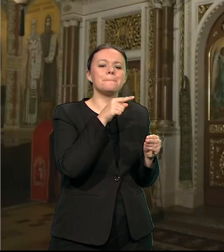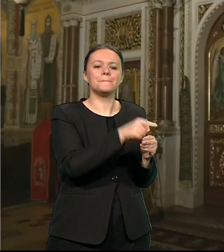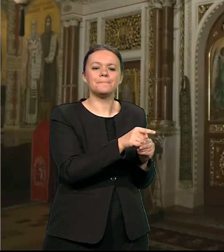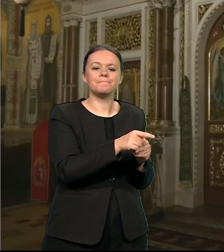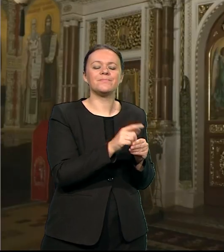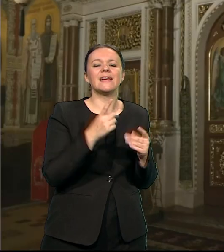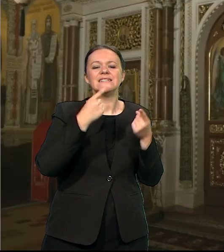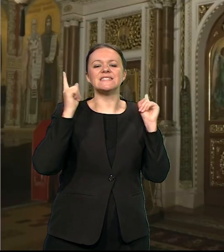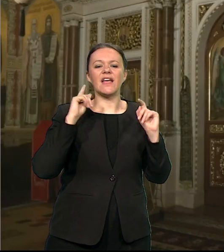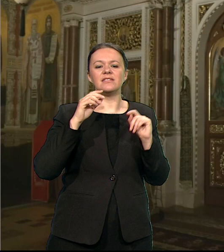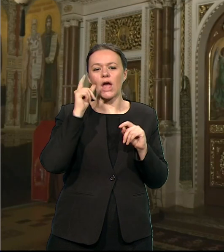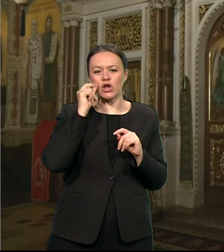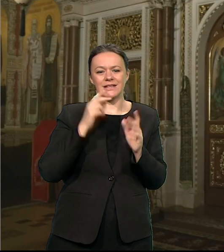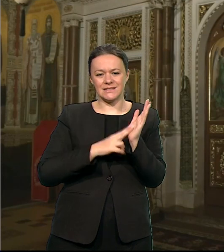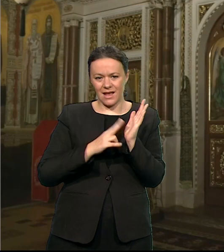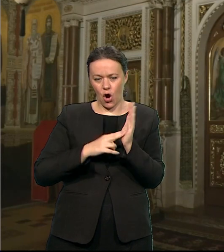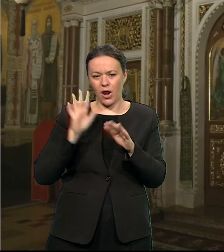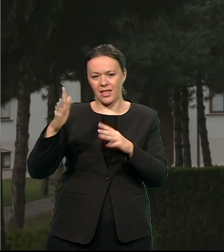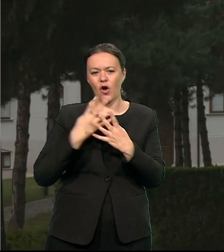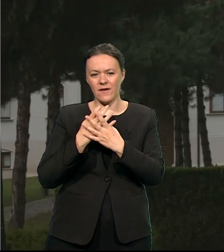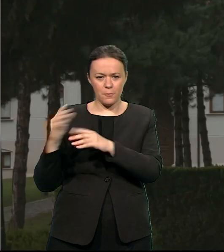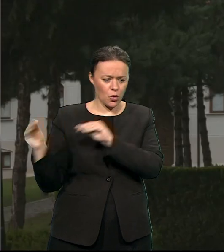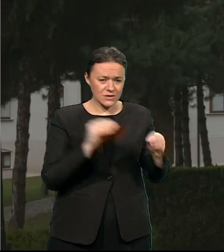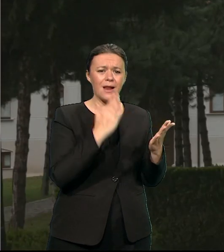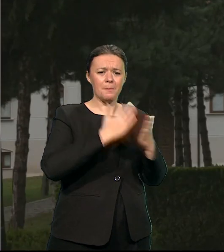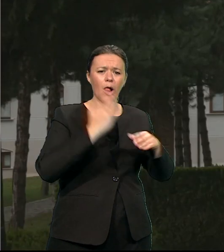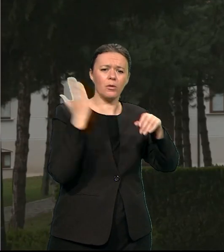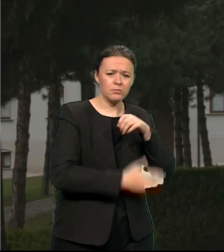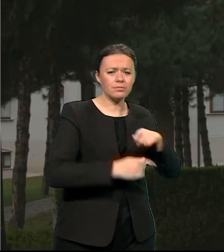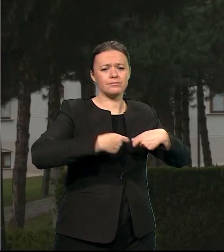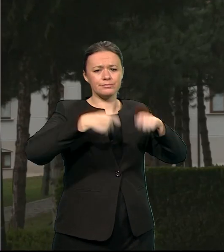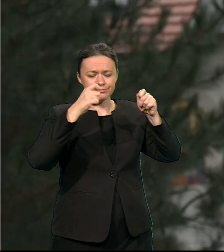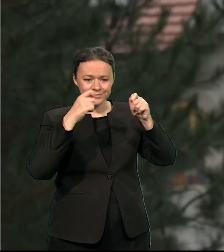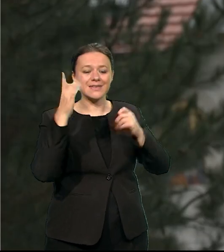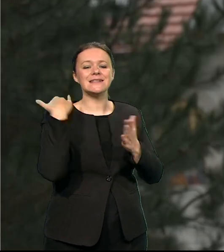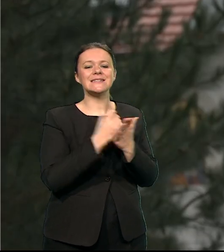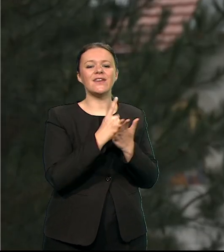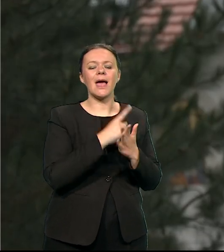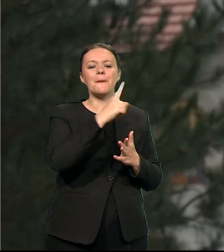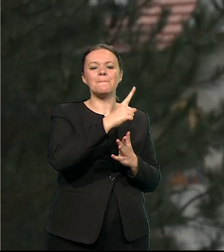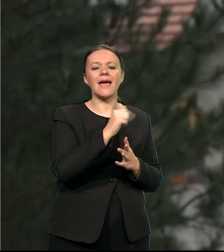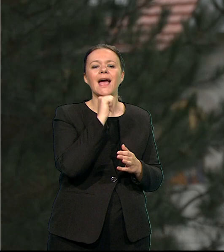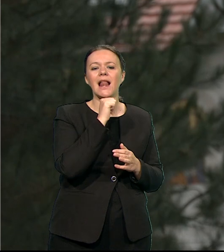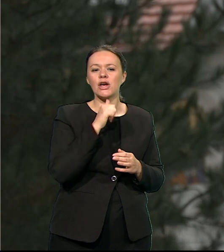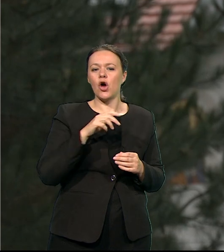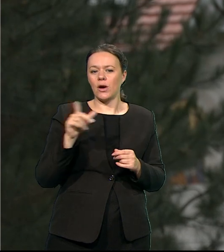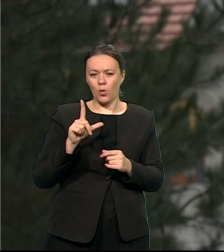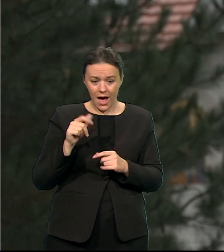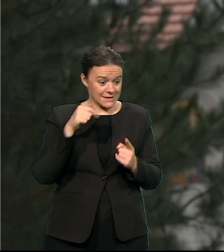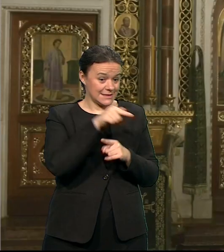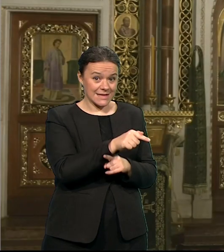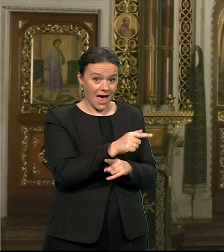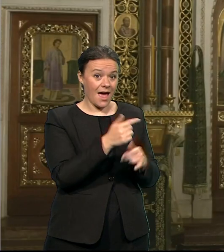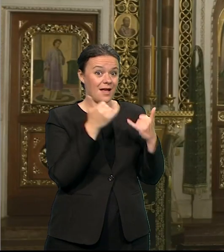Svetog oca Nikolaja. Manastir je više puta rušen i obnavljan. Za vreme igumana Ilariona Ruvarca ova svetinja dobija